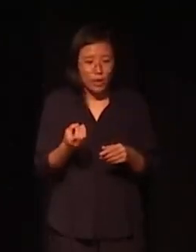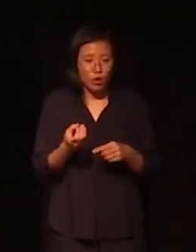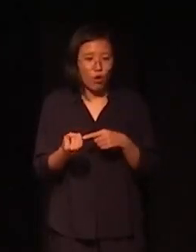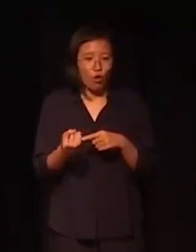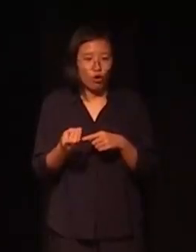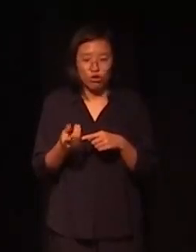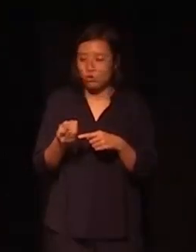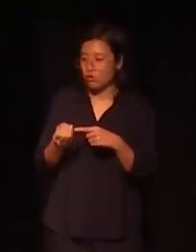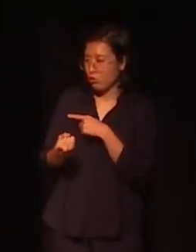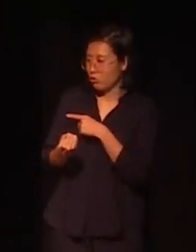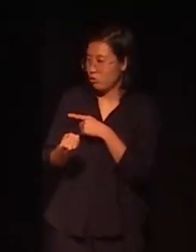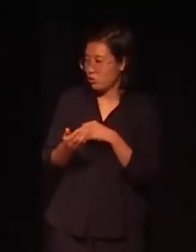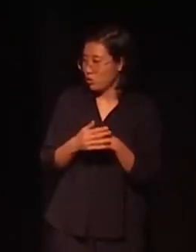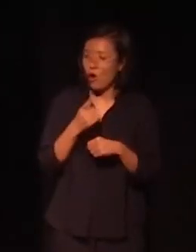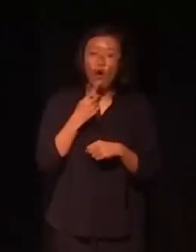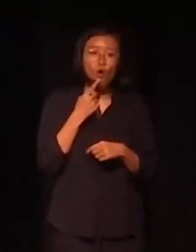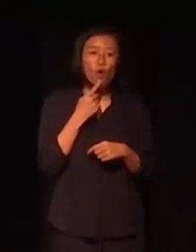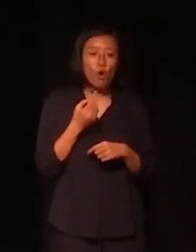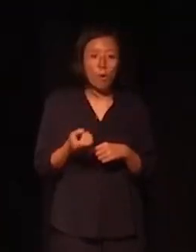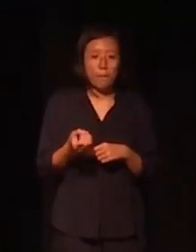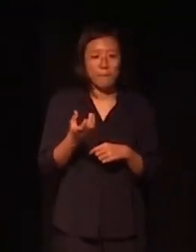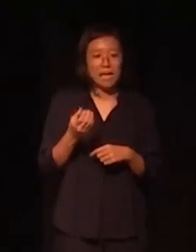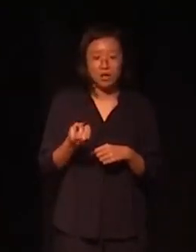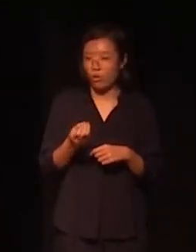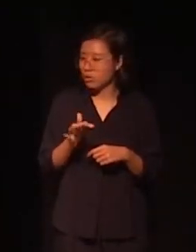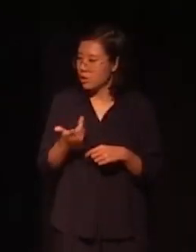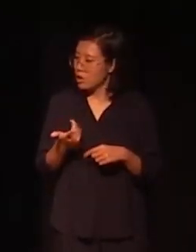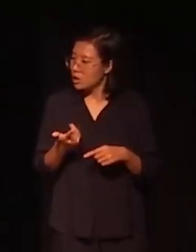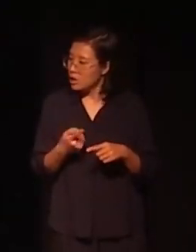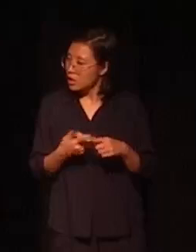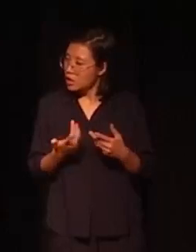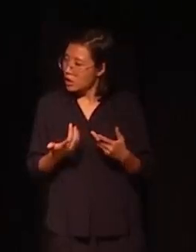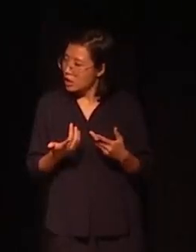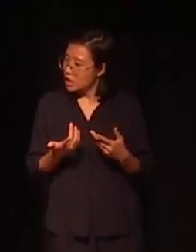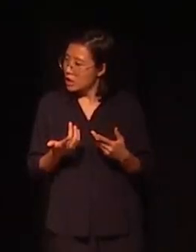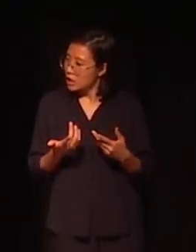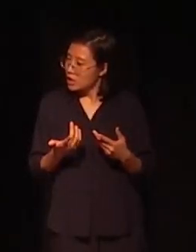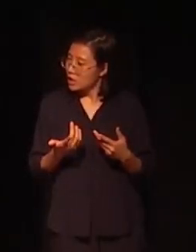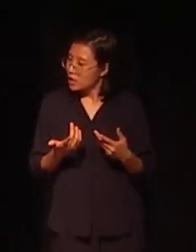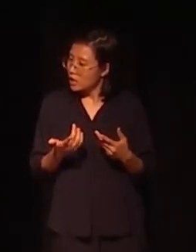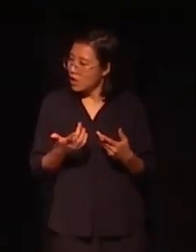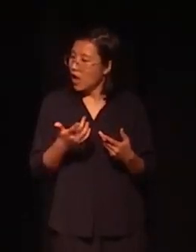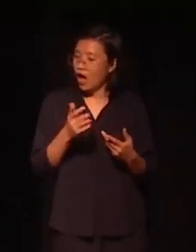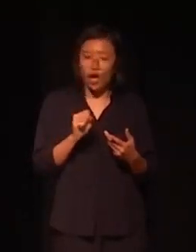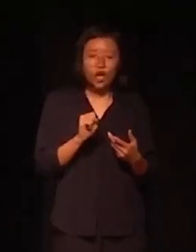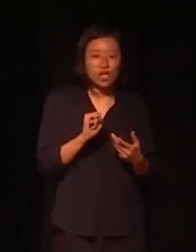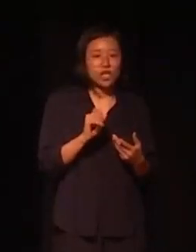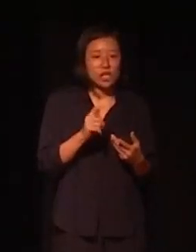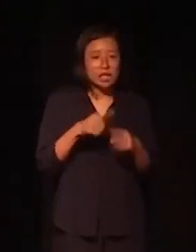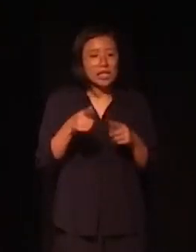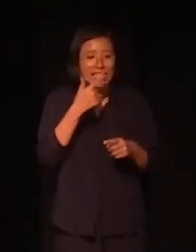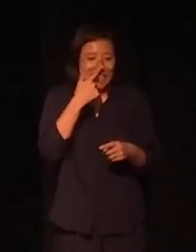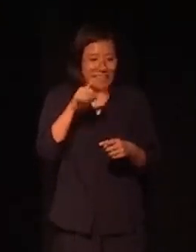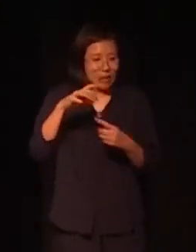金白 is there, but what is omitted? 香菇? Yes, the word 鲜 is omitted,